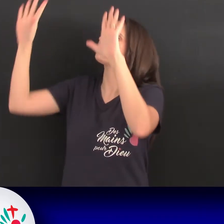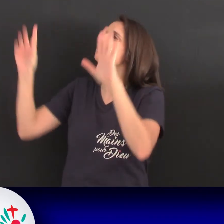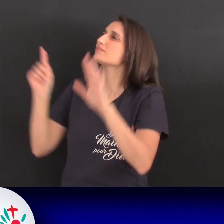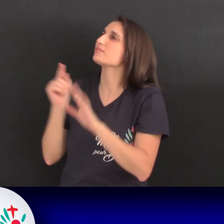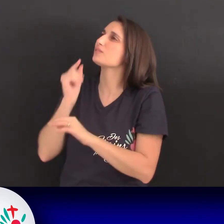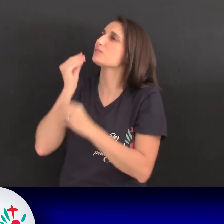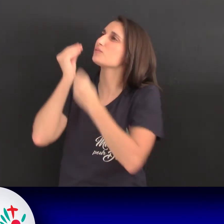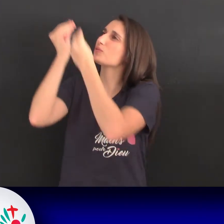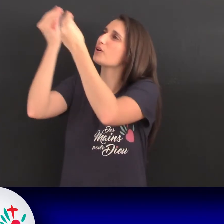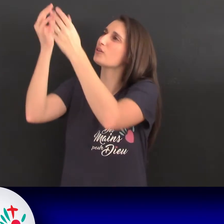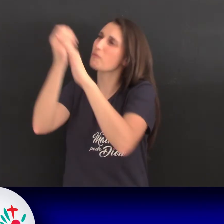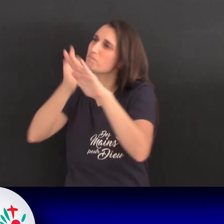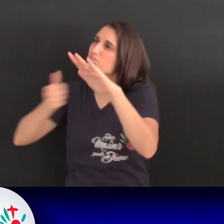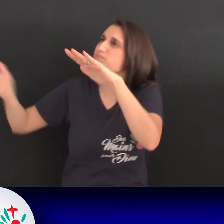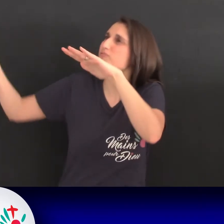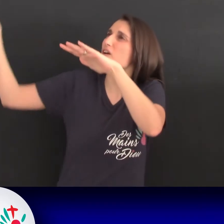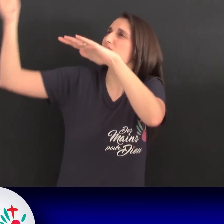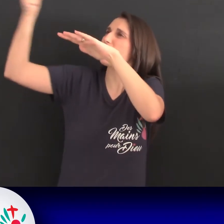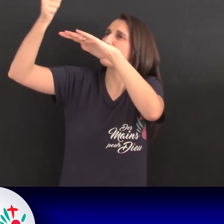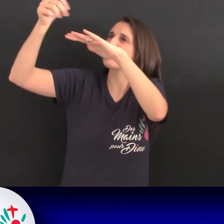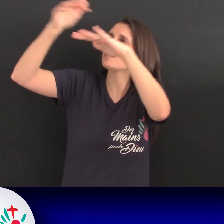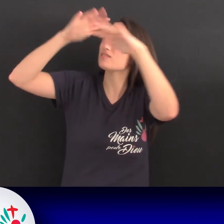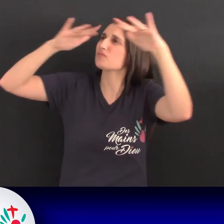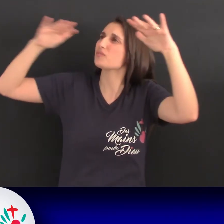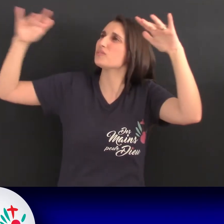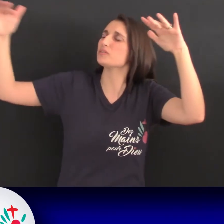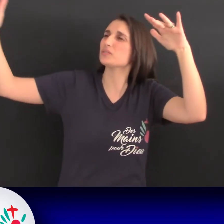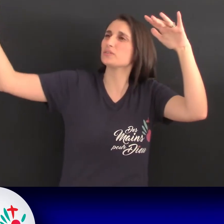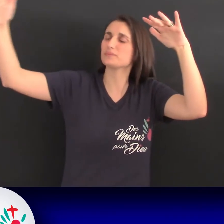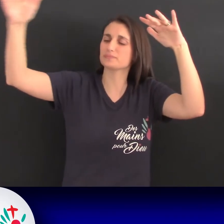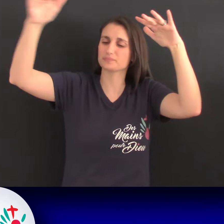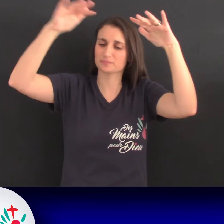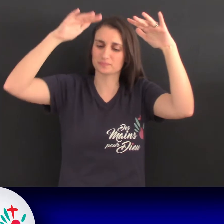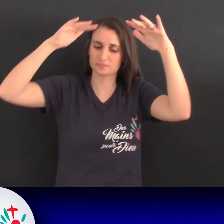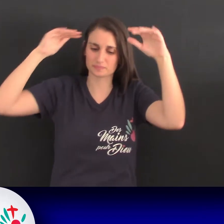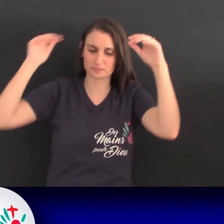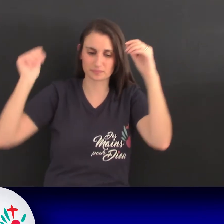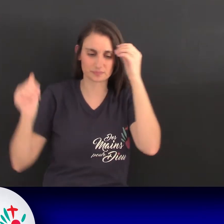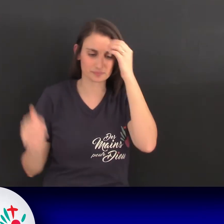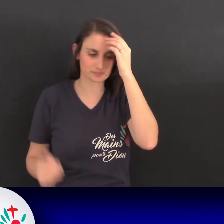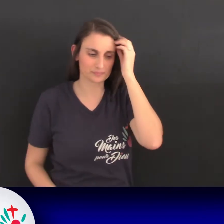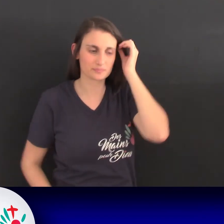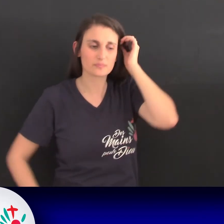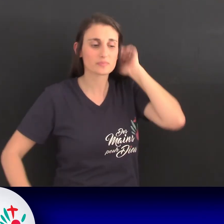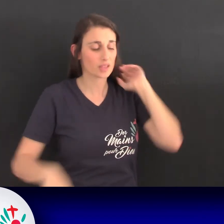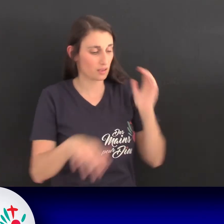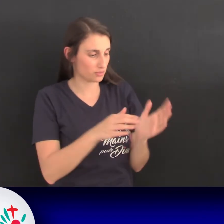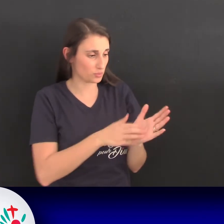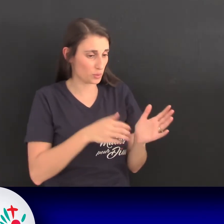La gloire au plus haut des cieux.